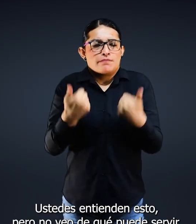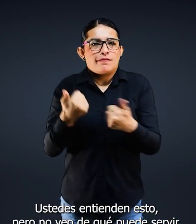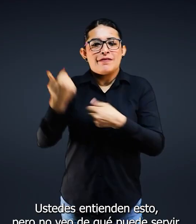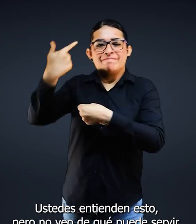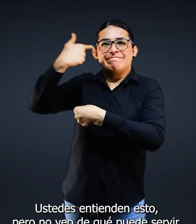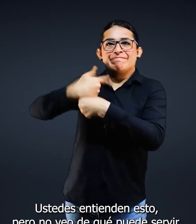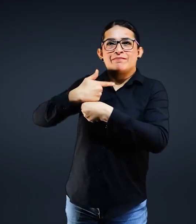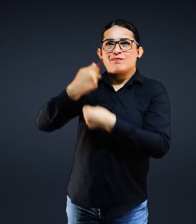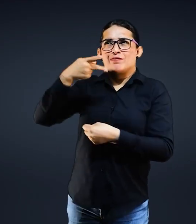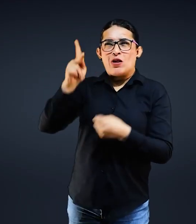qué puede servir.